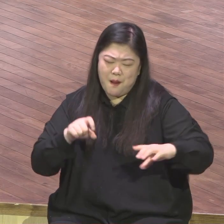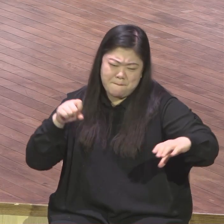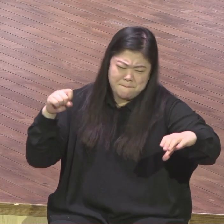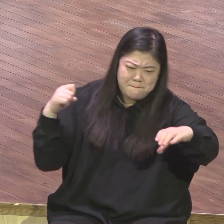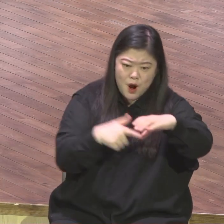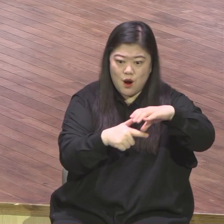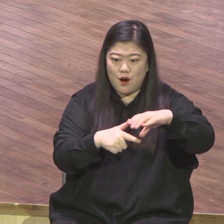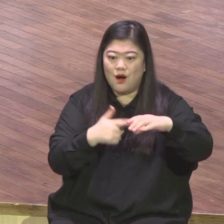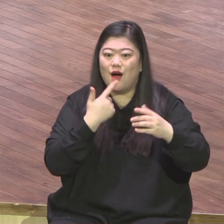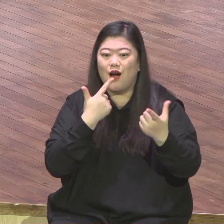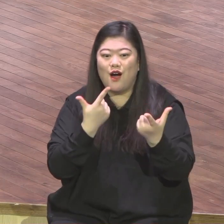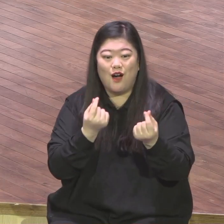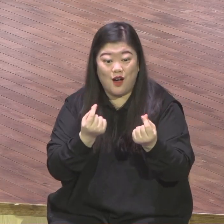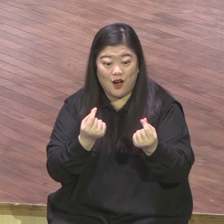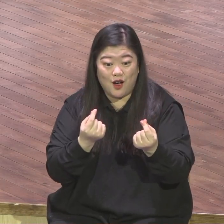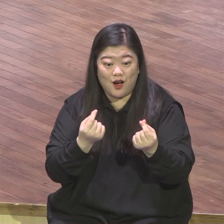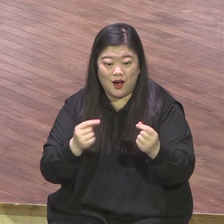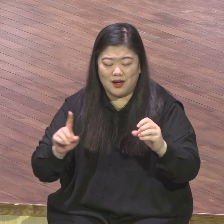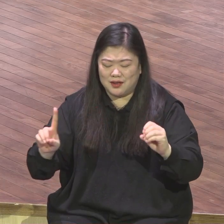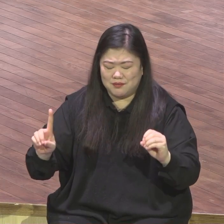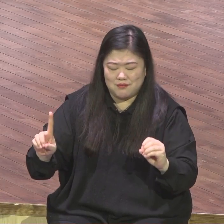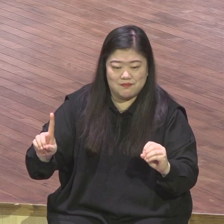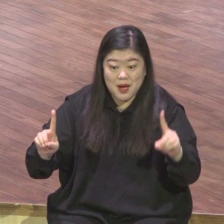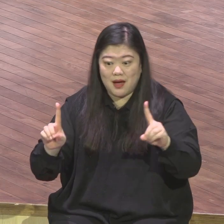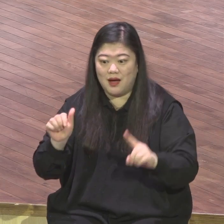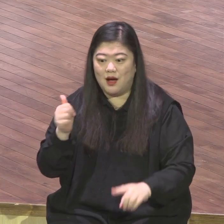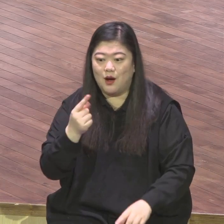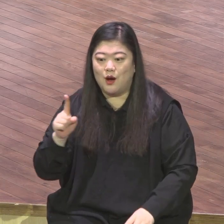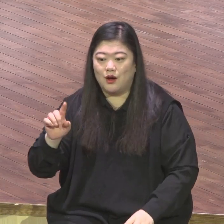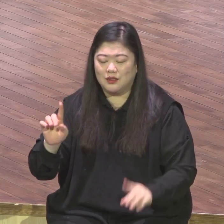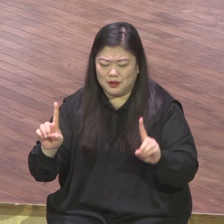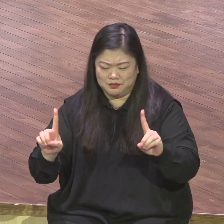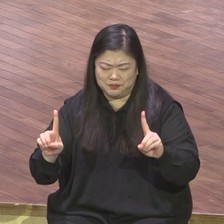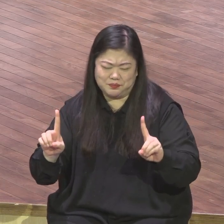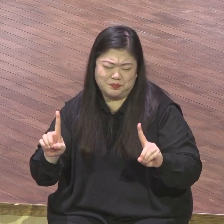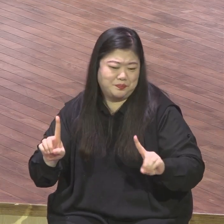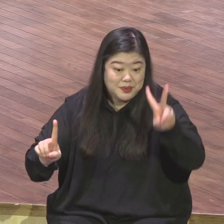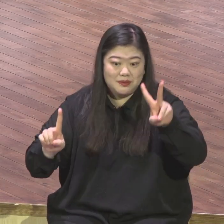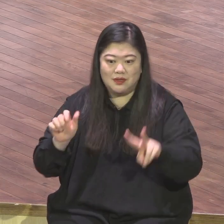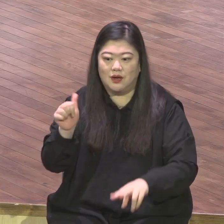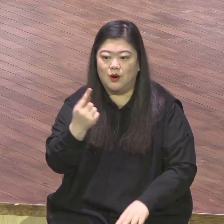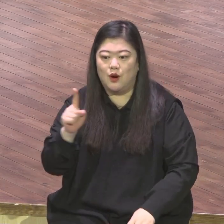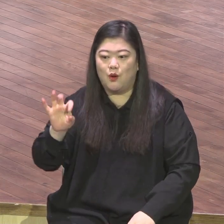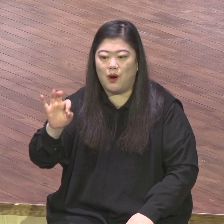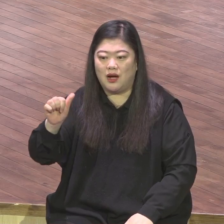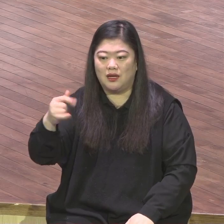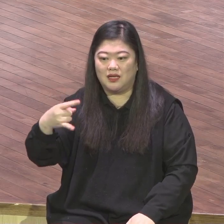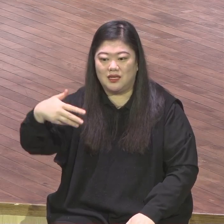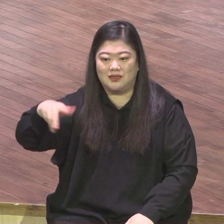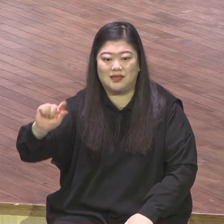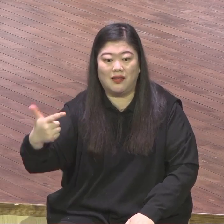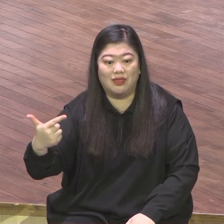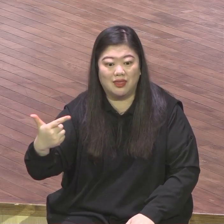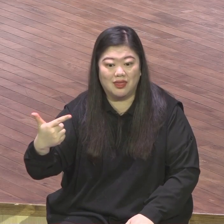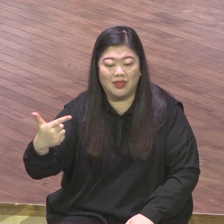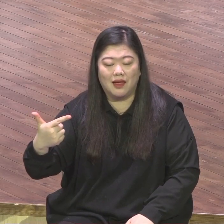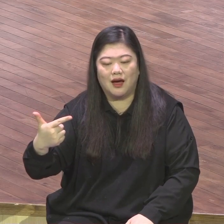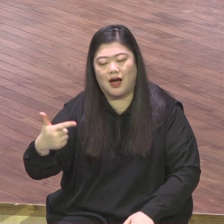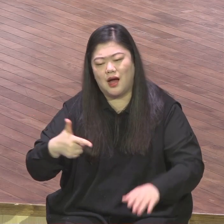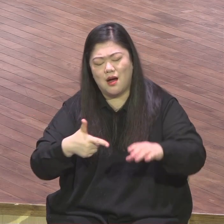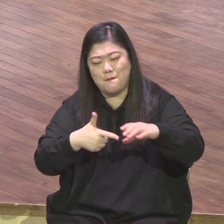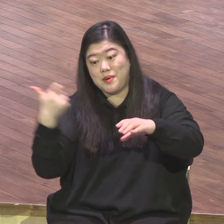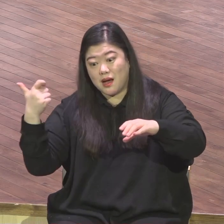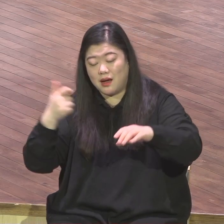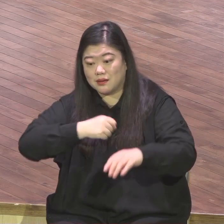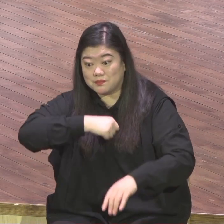그렇게 이 패스를 해서 황희찬이가 넣어가지고 기적적으로 심중앙으로 대성 통곡하잖아요. 뭐 손흥민 부태가 막